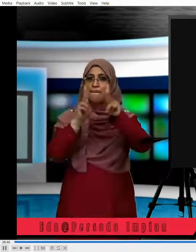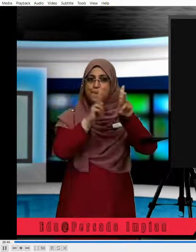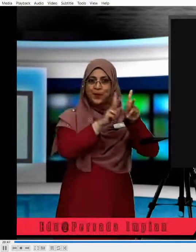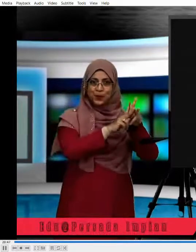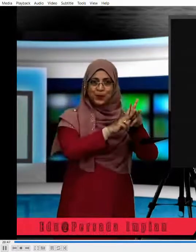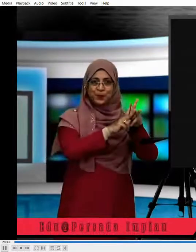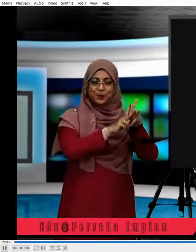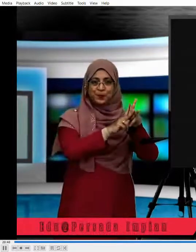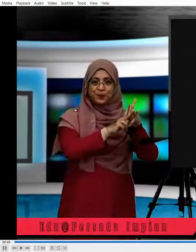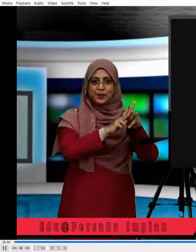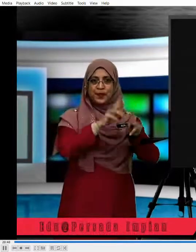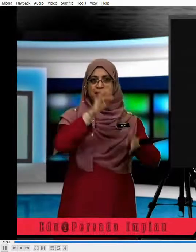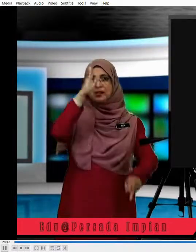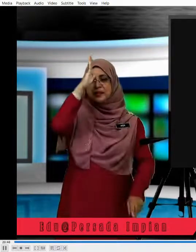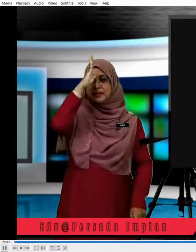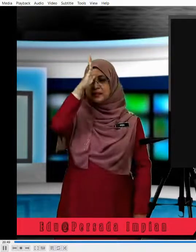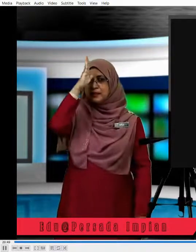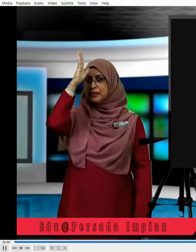kampung